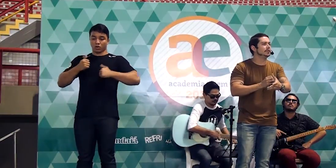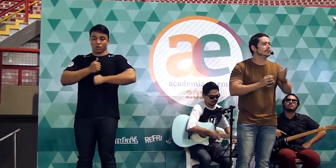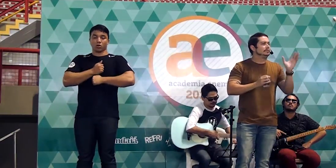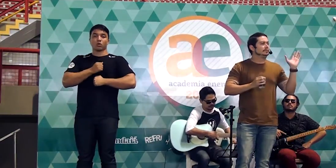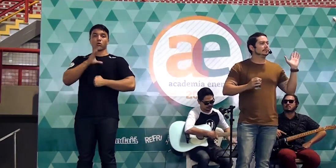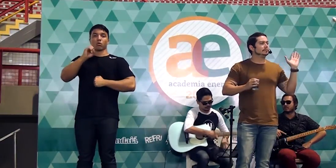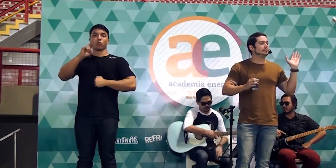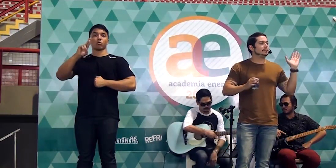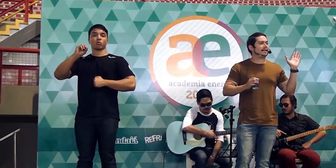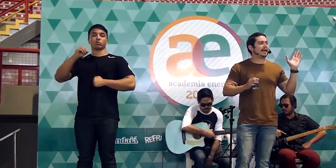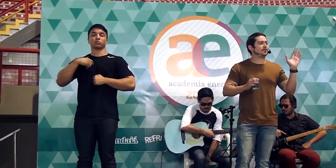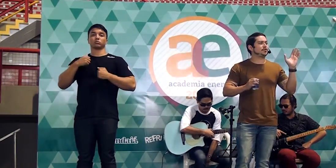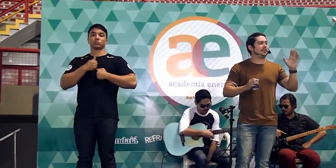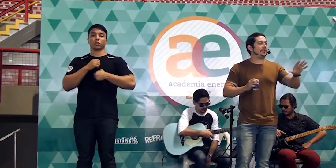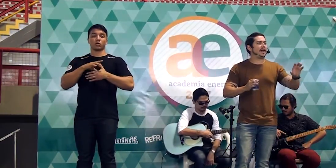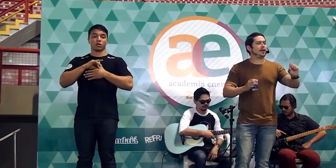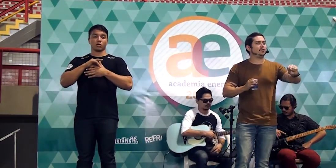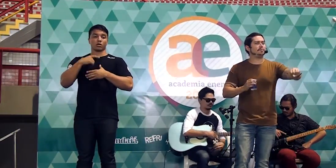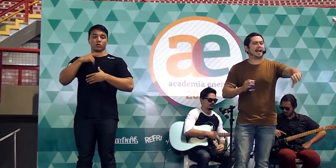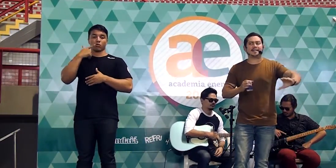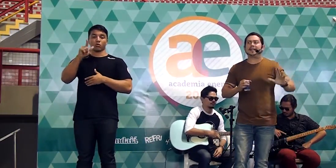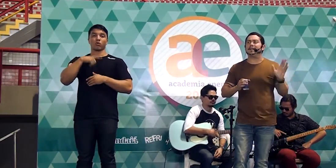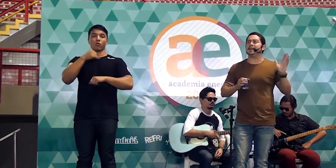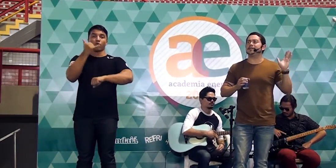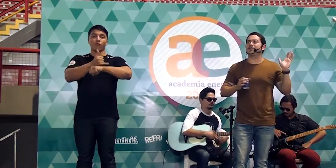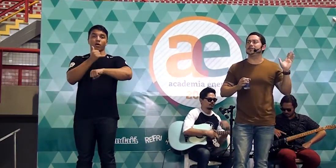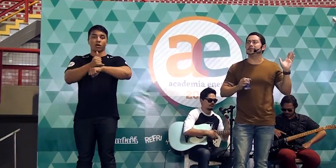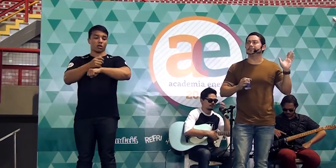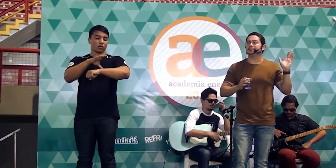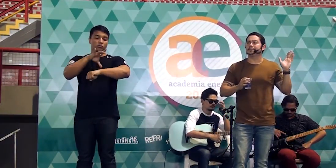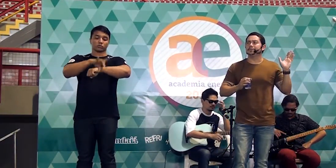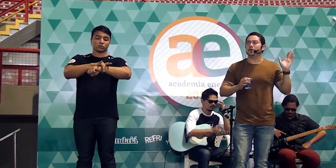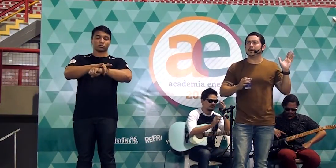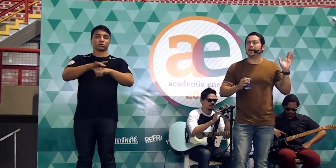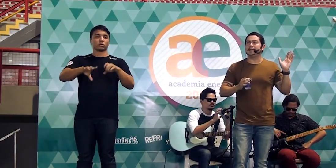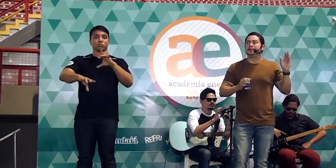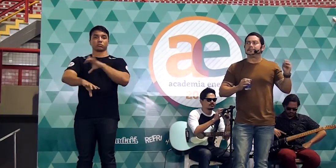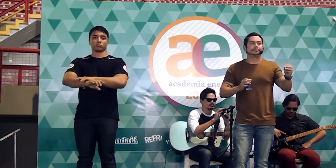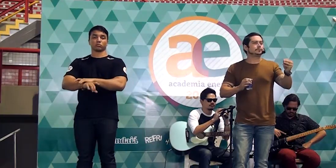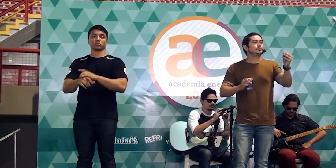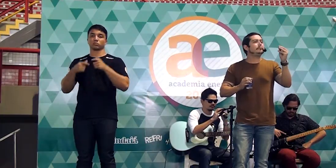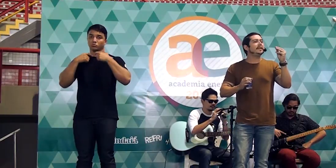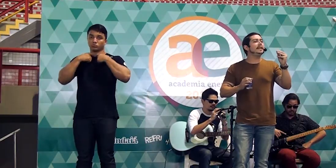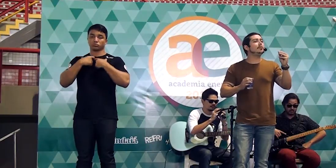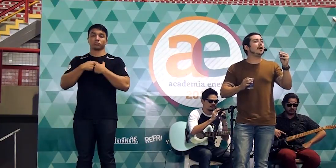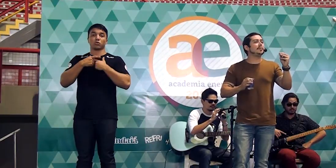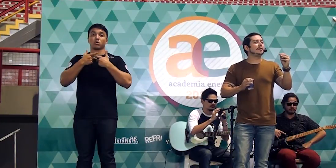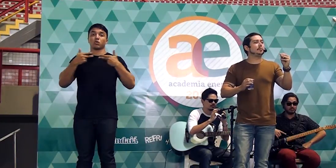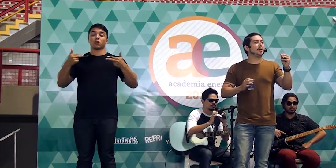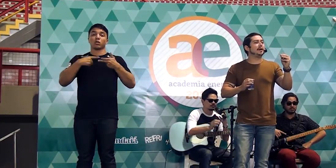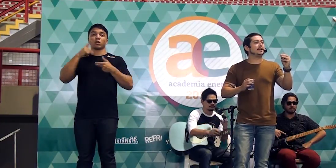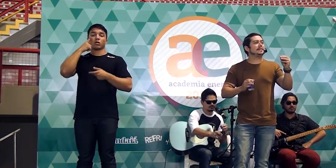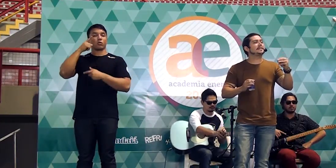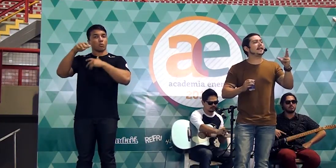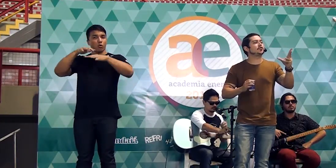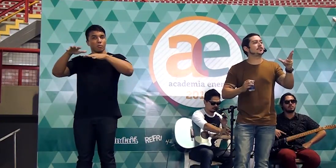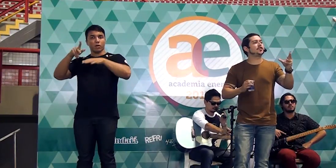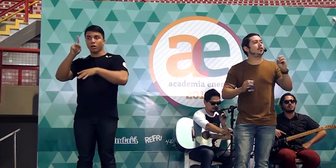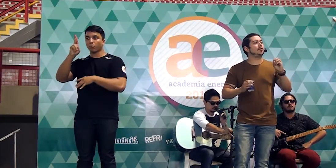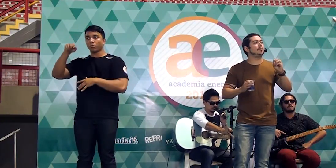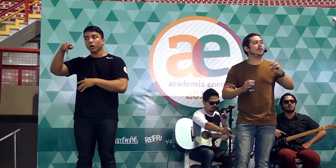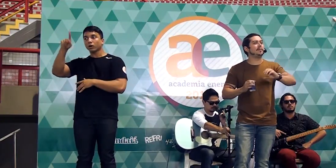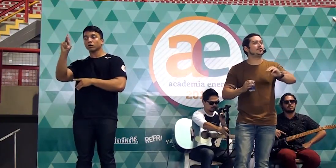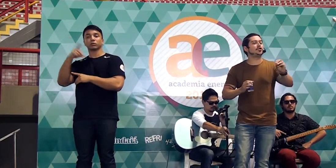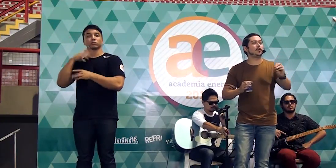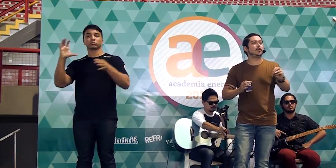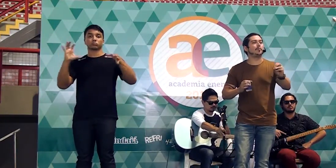com pedaços de ferro, bracelete, ok? E o movimento punk se